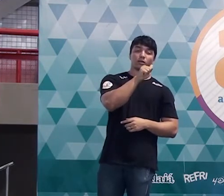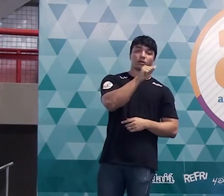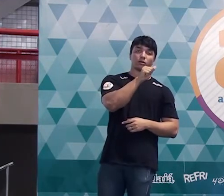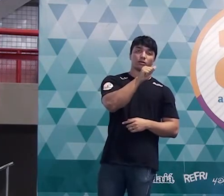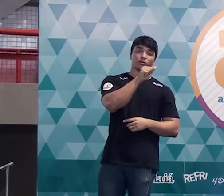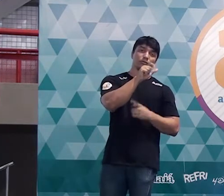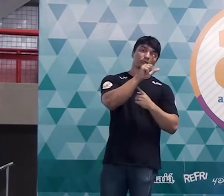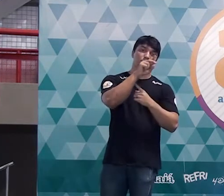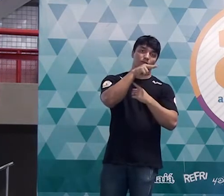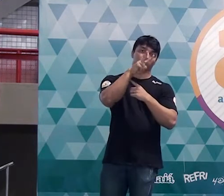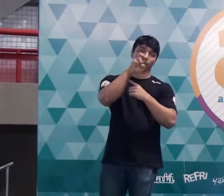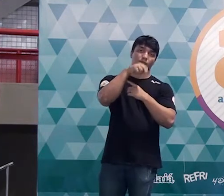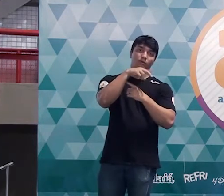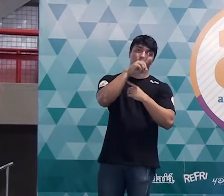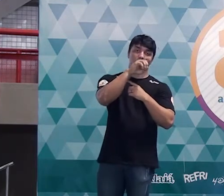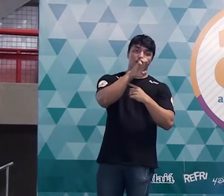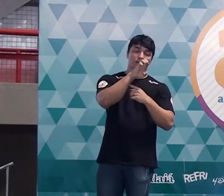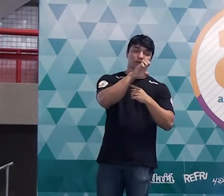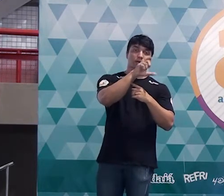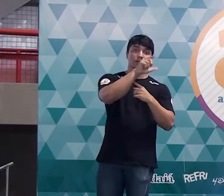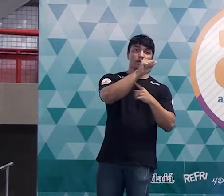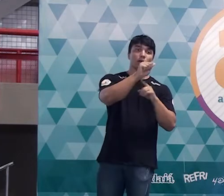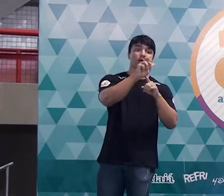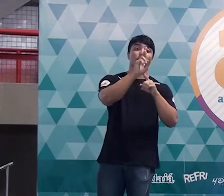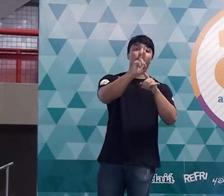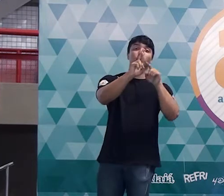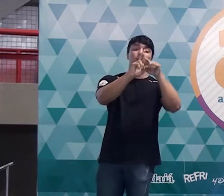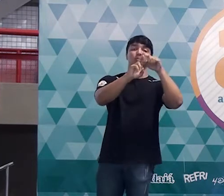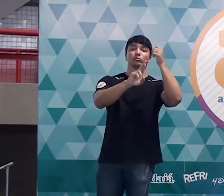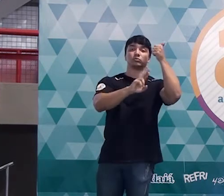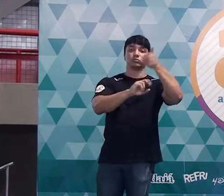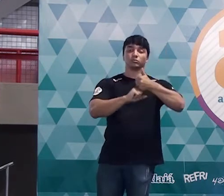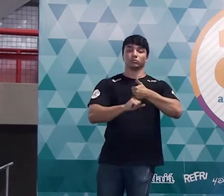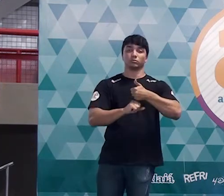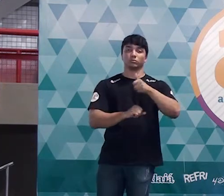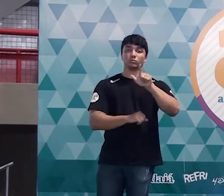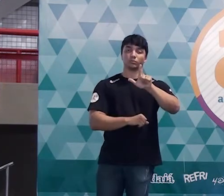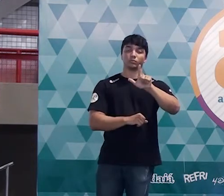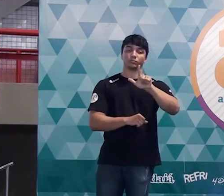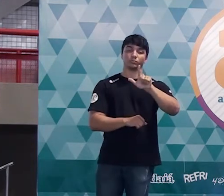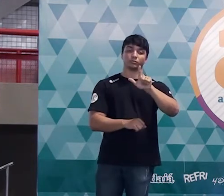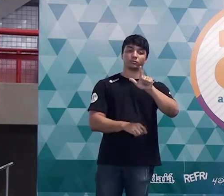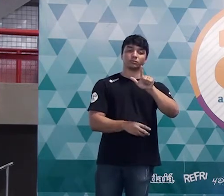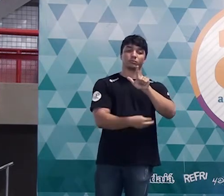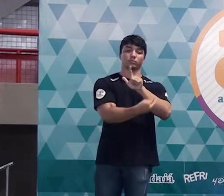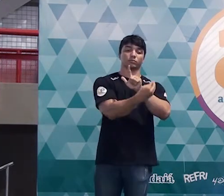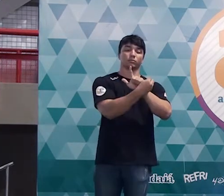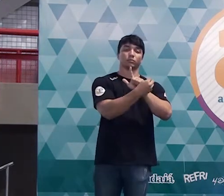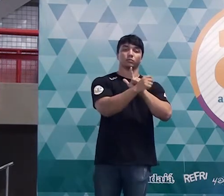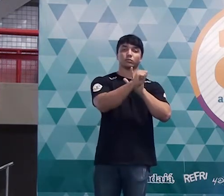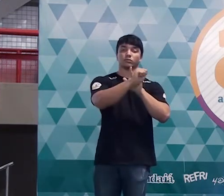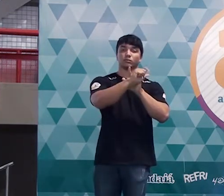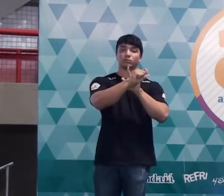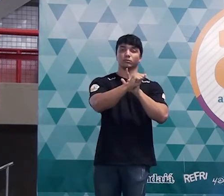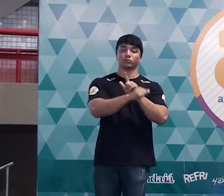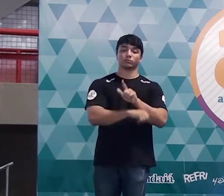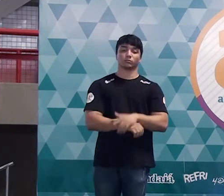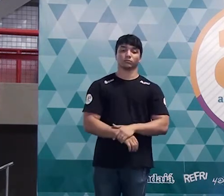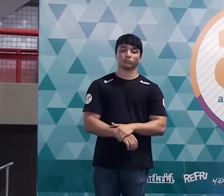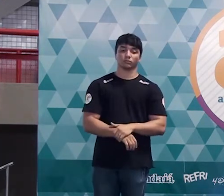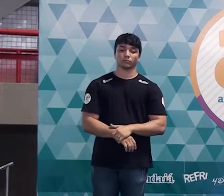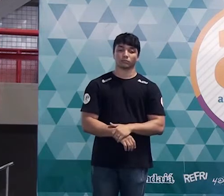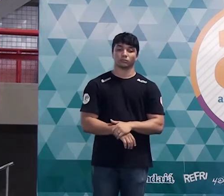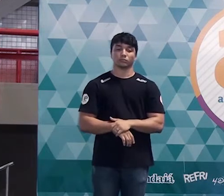A. Mas vender não terminou em R? O que eu faço? Tiro R e coloco o L antes do A.